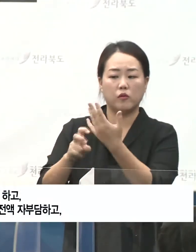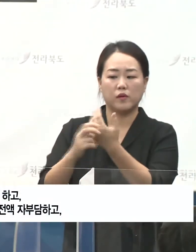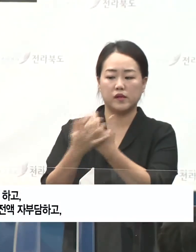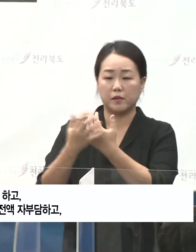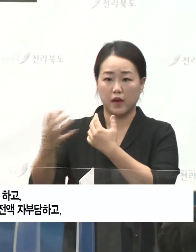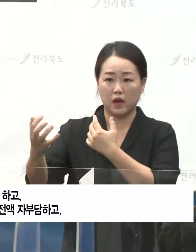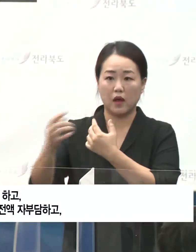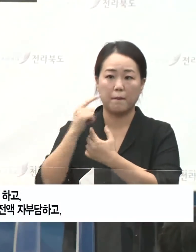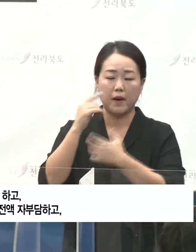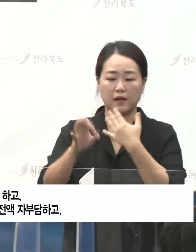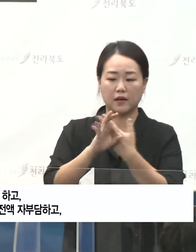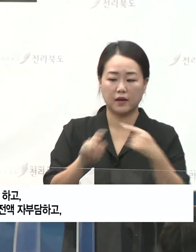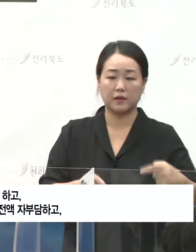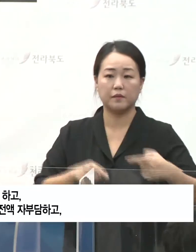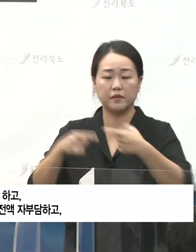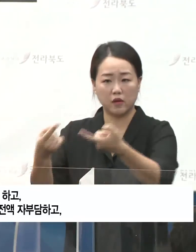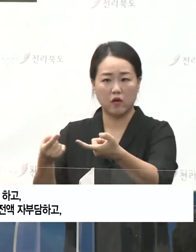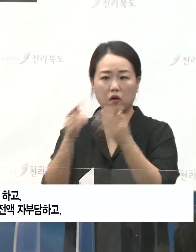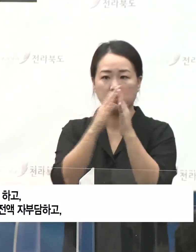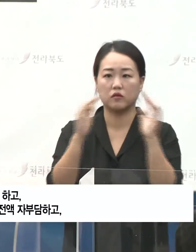집회 참석자에 대해서는